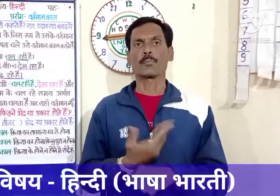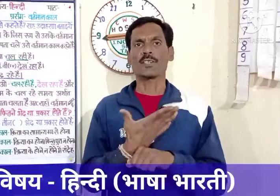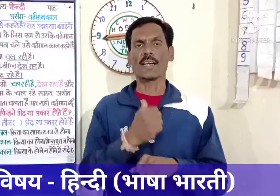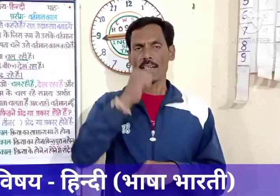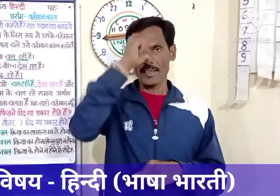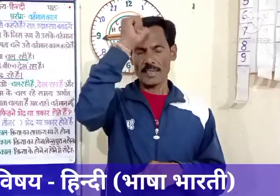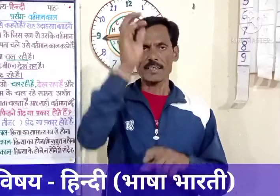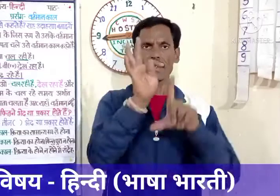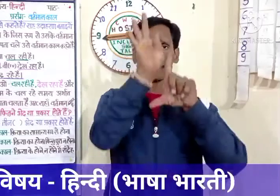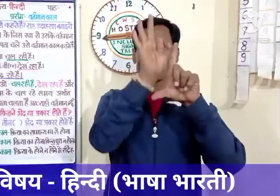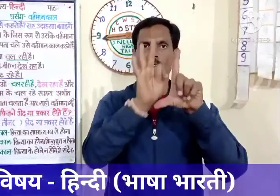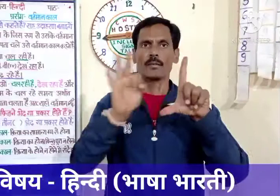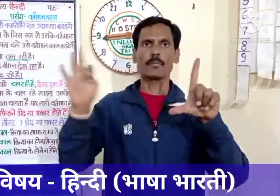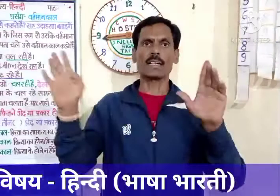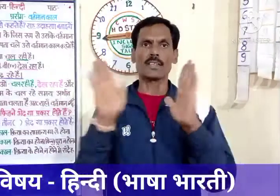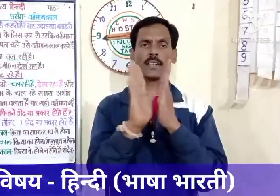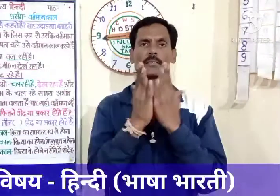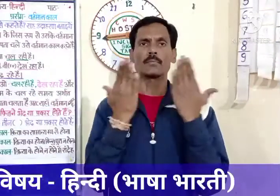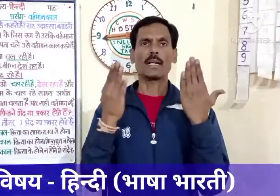विषय हिंदी, भाषा भारती।